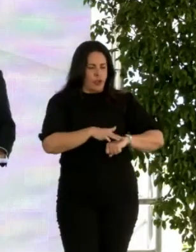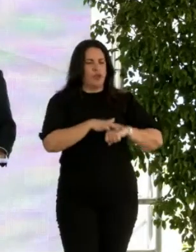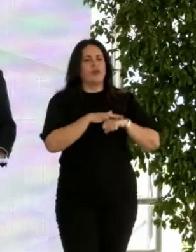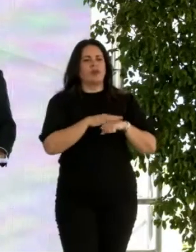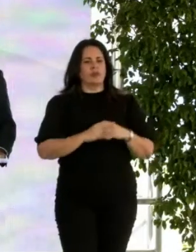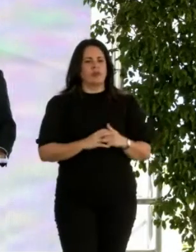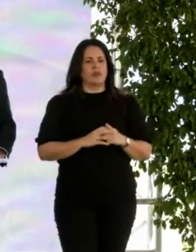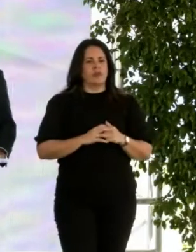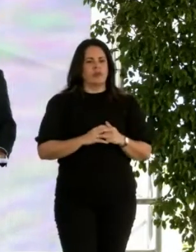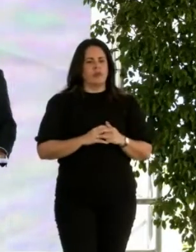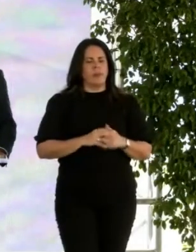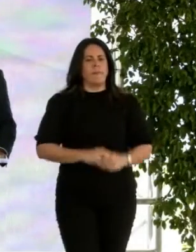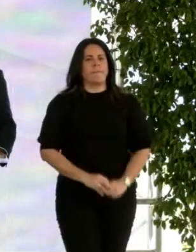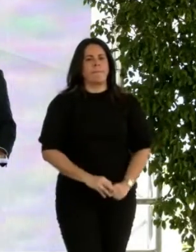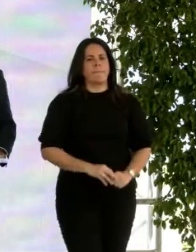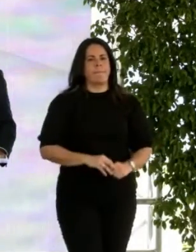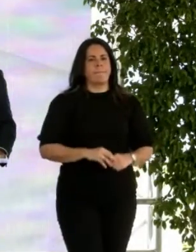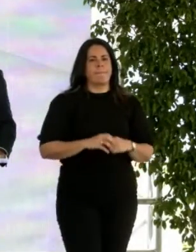todo